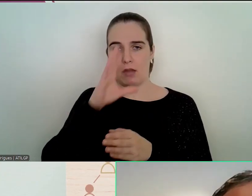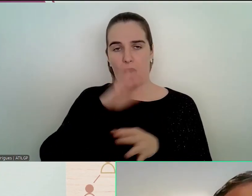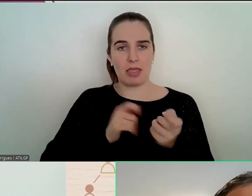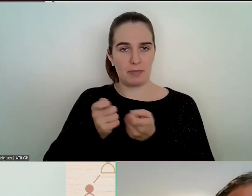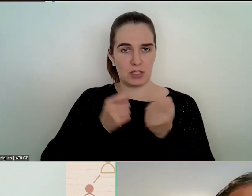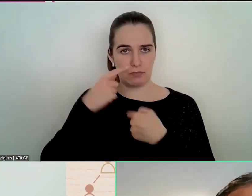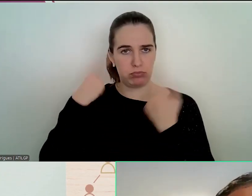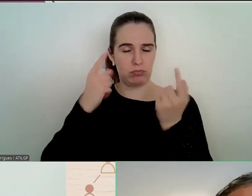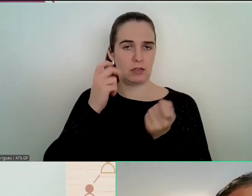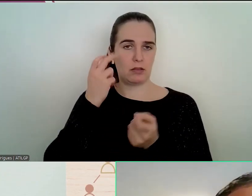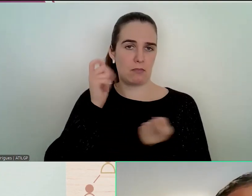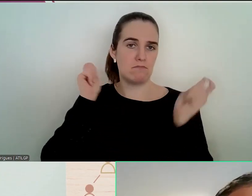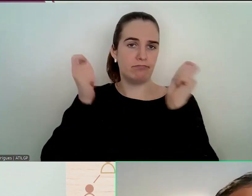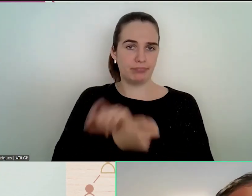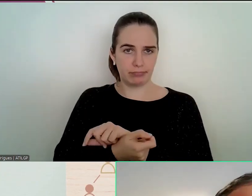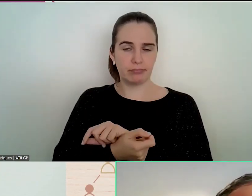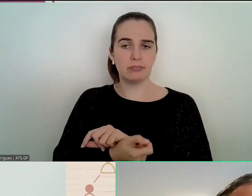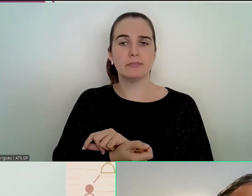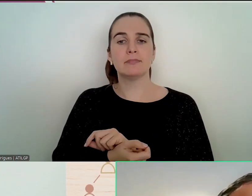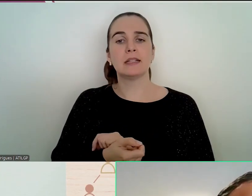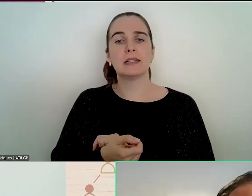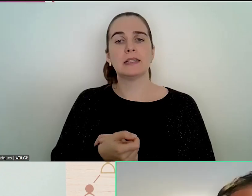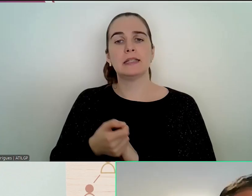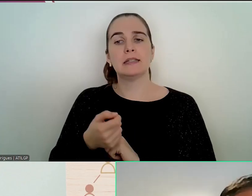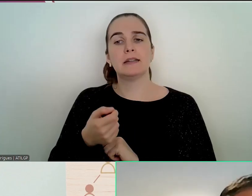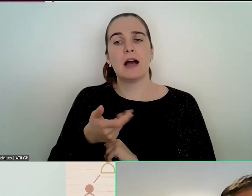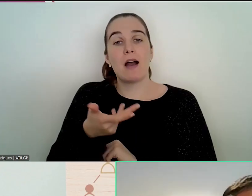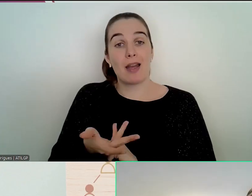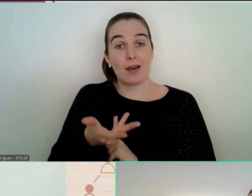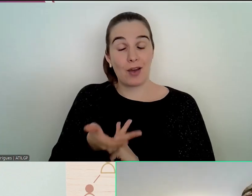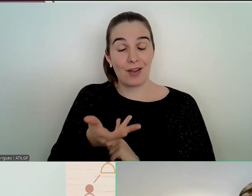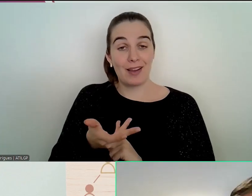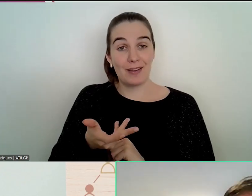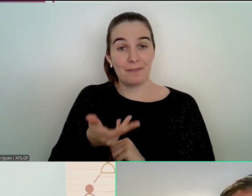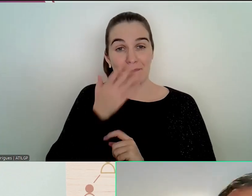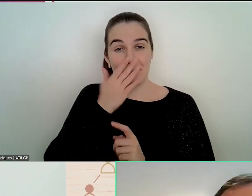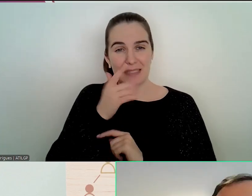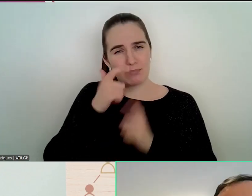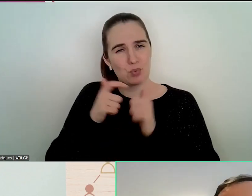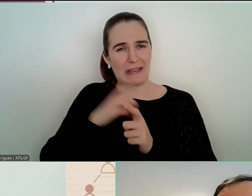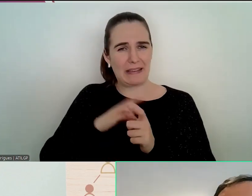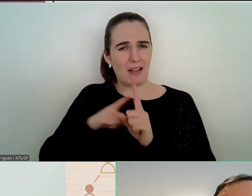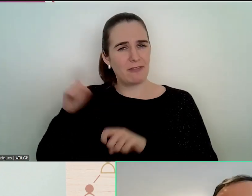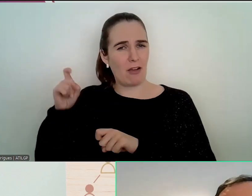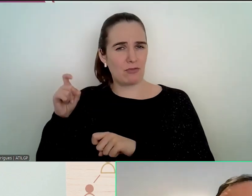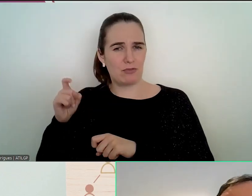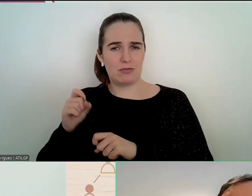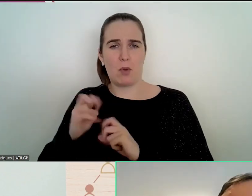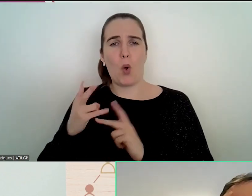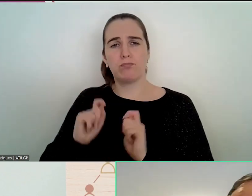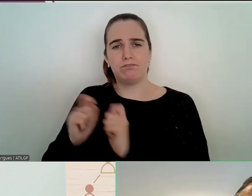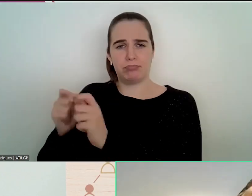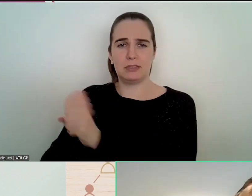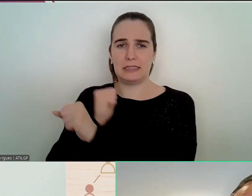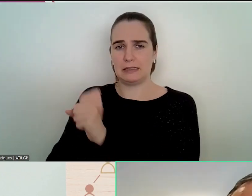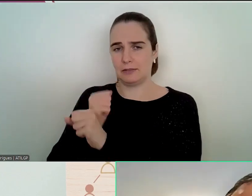pública ter trazido aqui uma espécie de fuga para o privado, seja através da concessão dos serviços públicos,